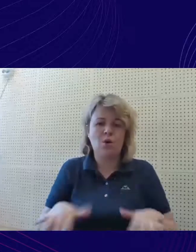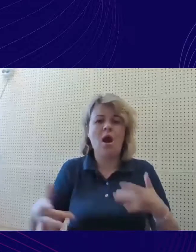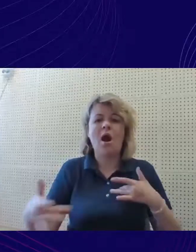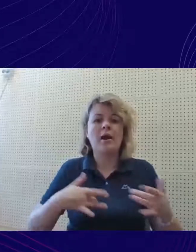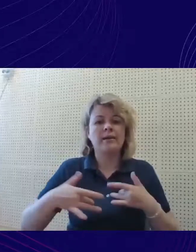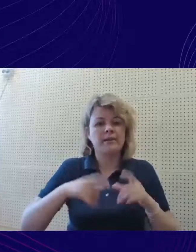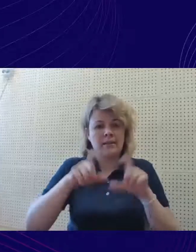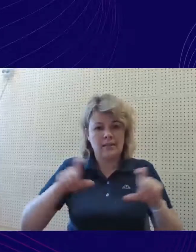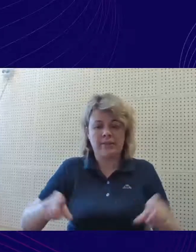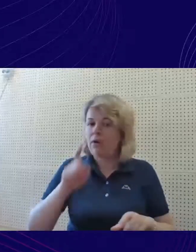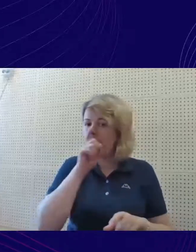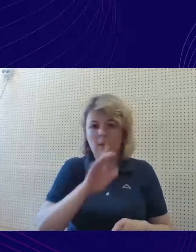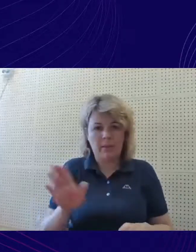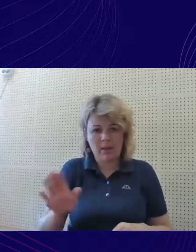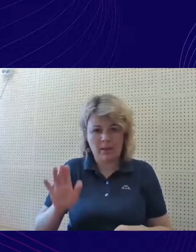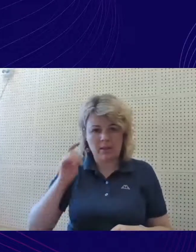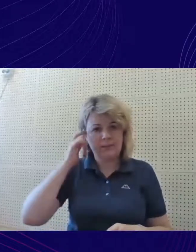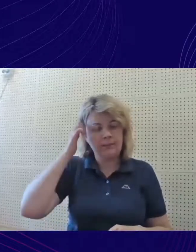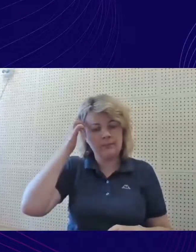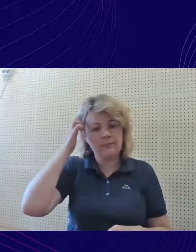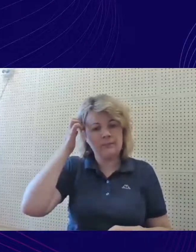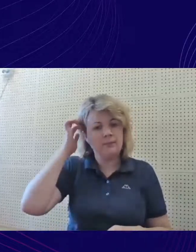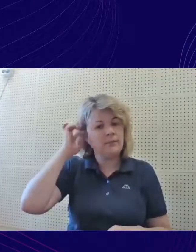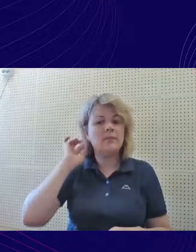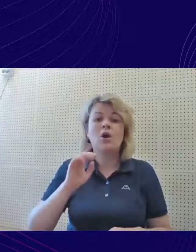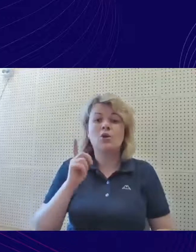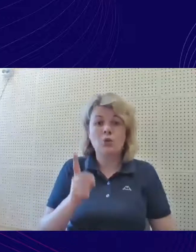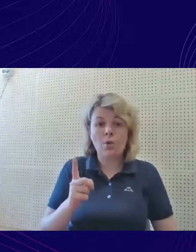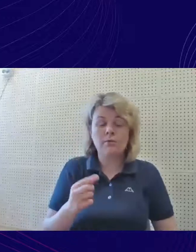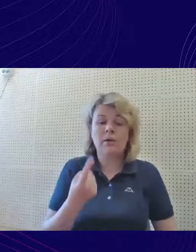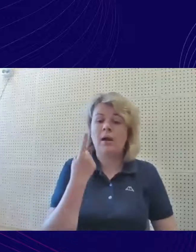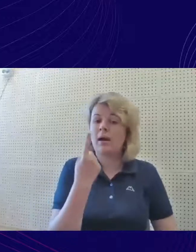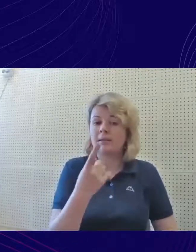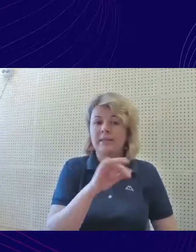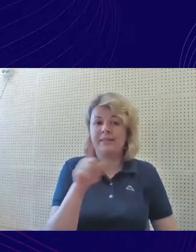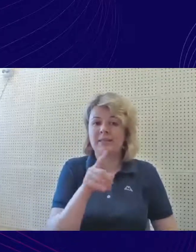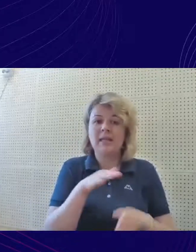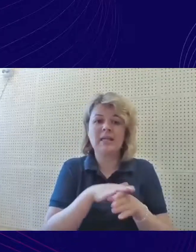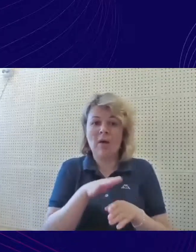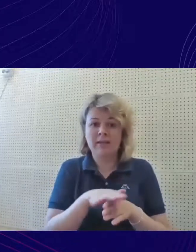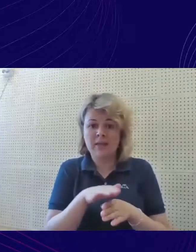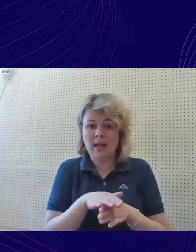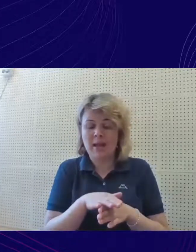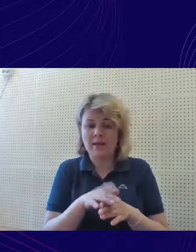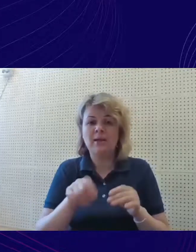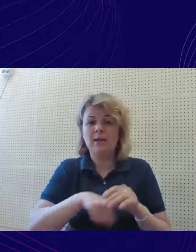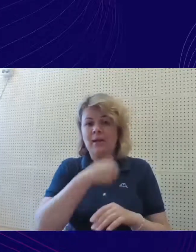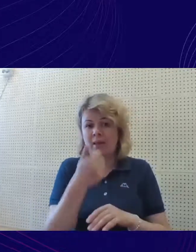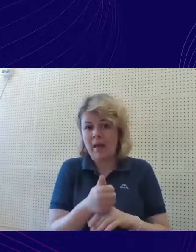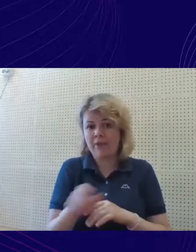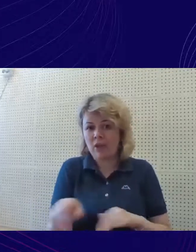артистов, неплохих, но один из исполнителей главных